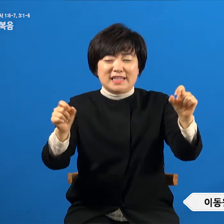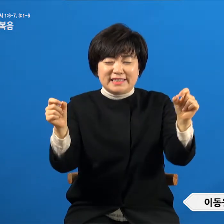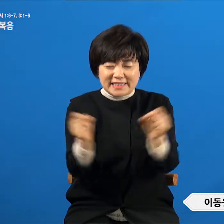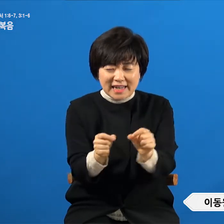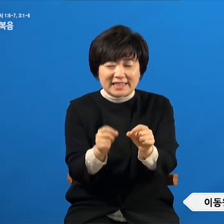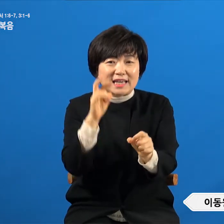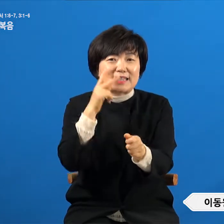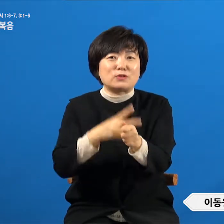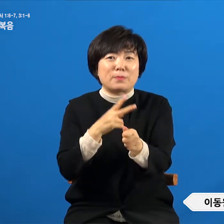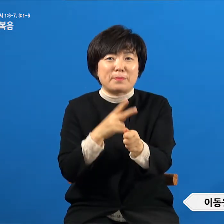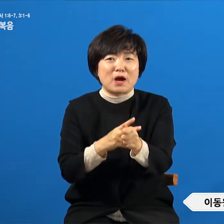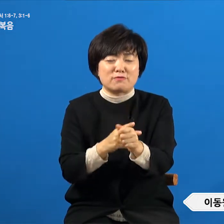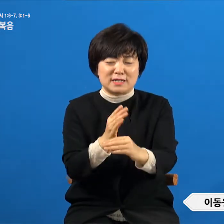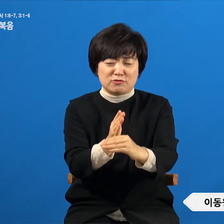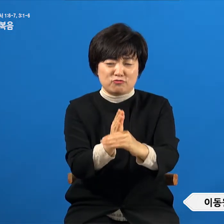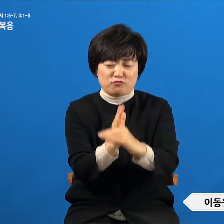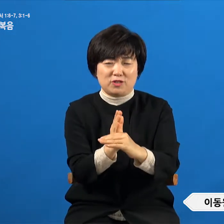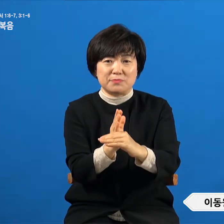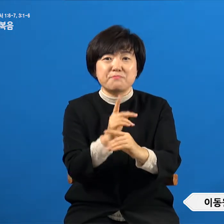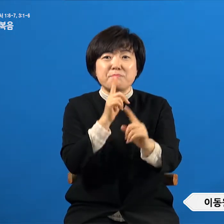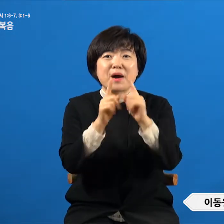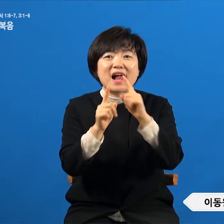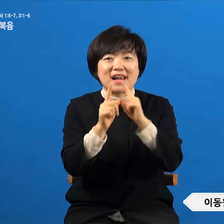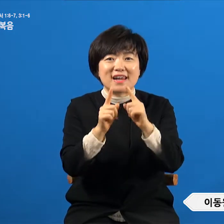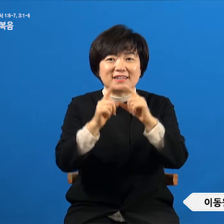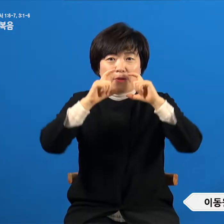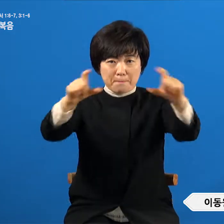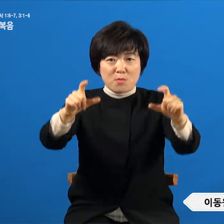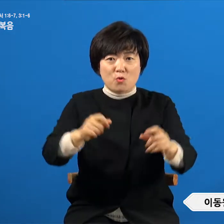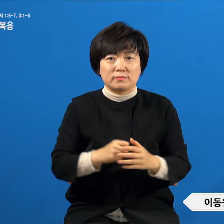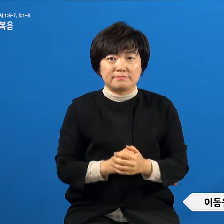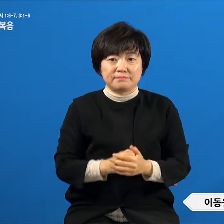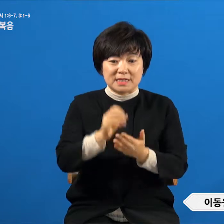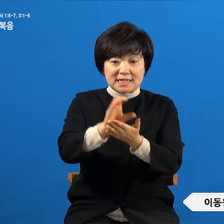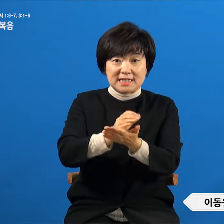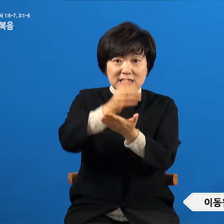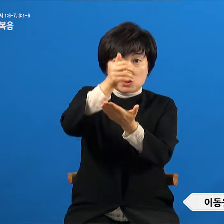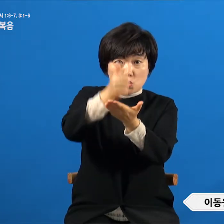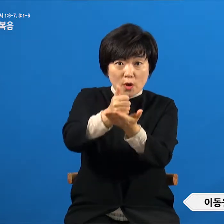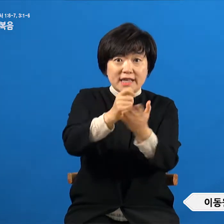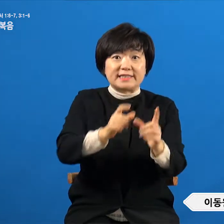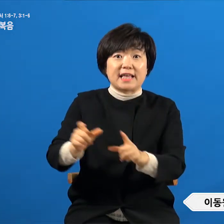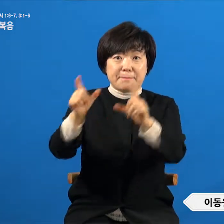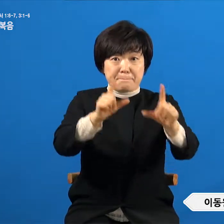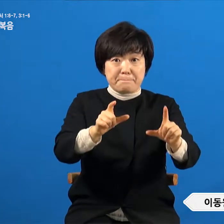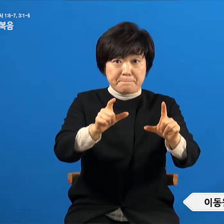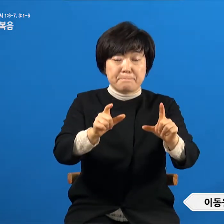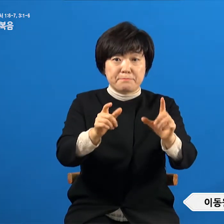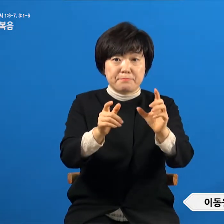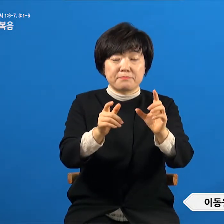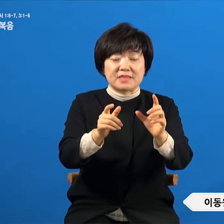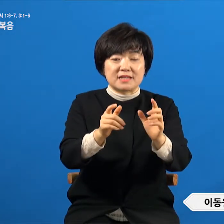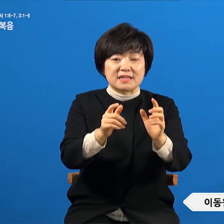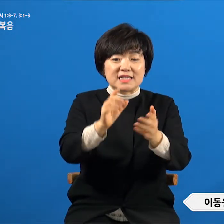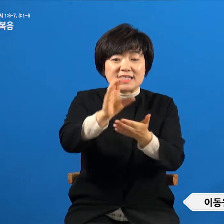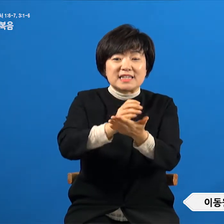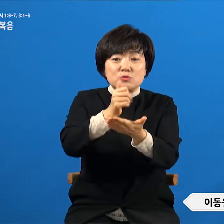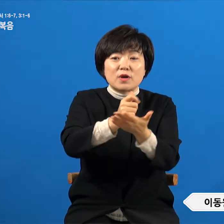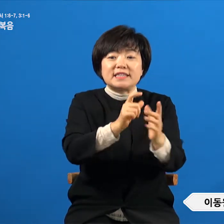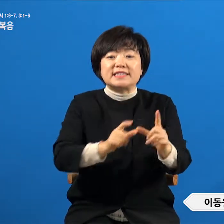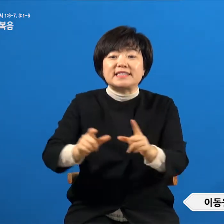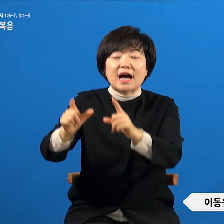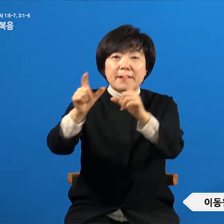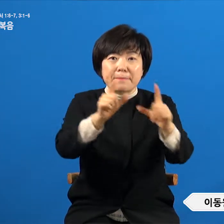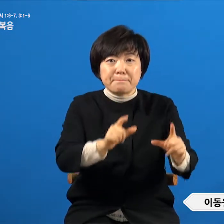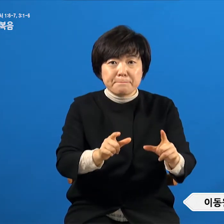아주 짤막하게 그 핵심을 짚어서 우리에게 선포합니다. 그리스도인의 삶, 크리스천 라이프의 본질이